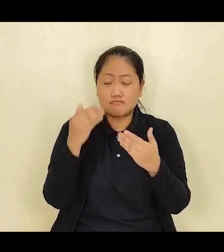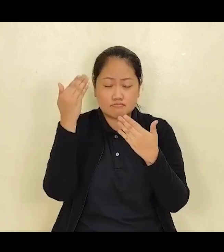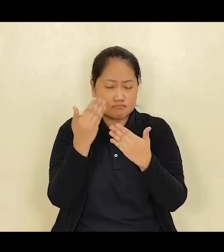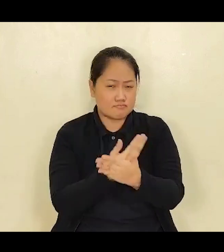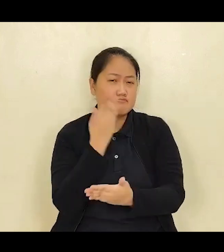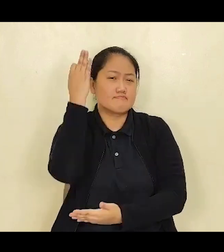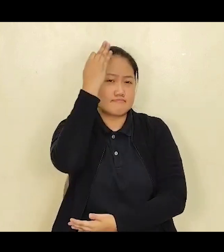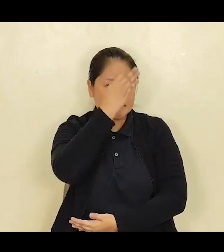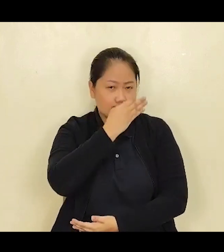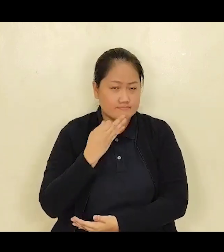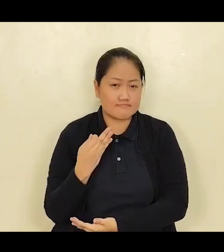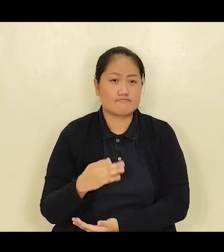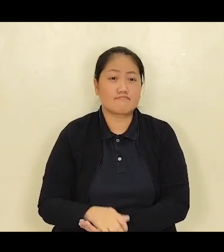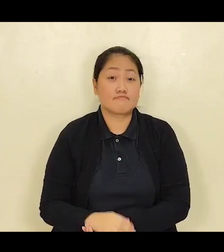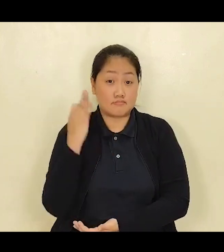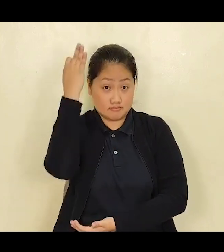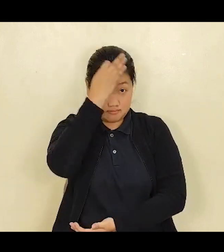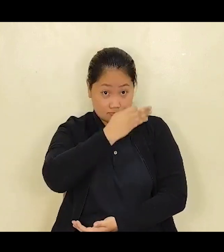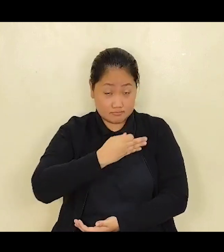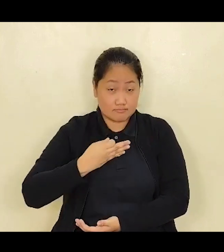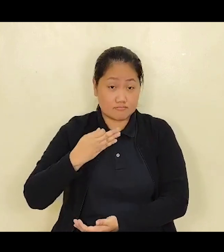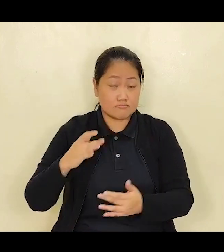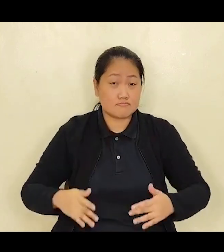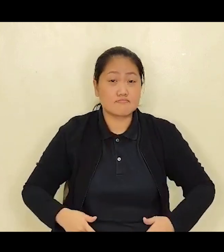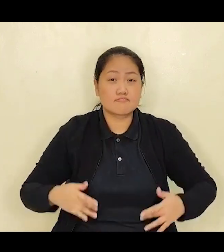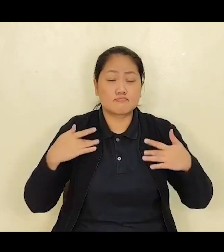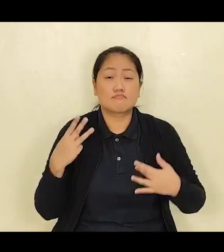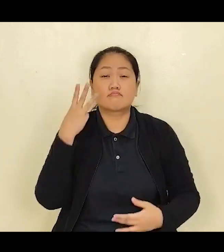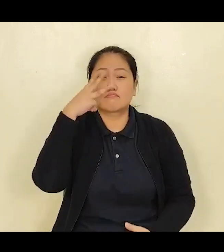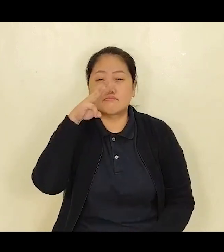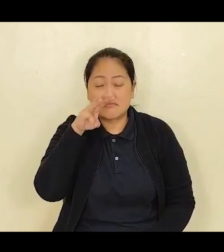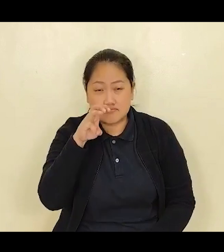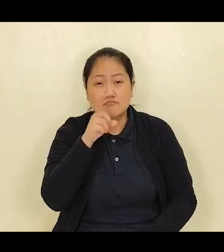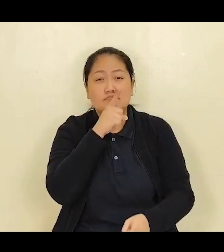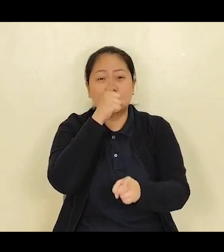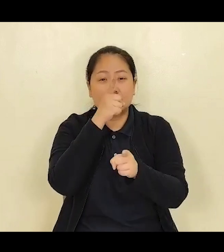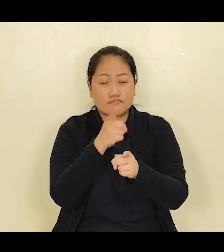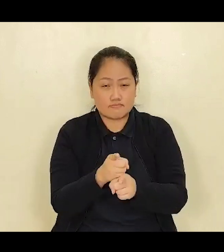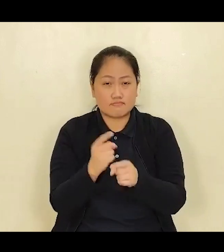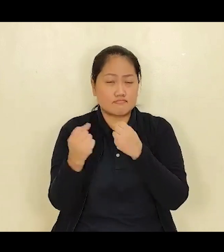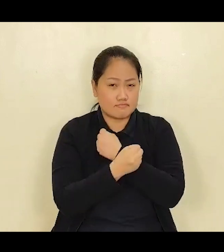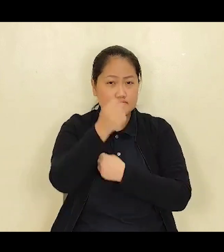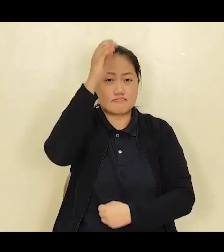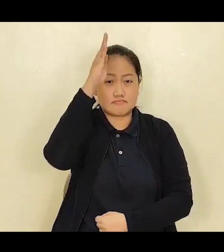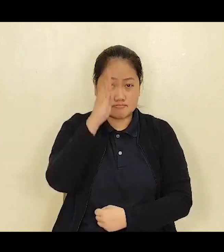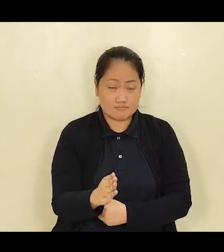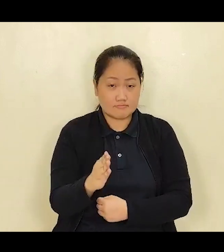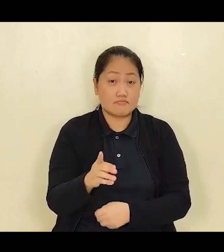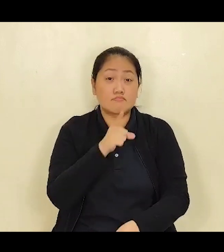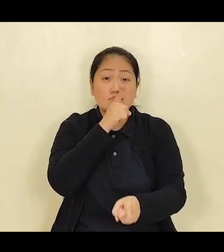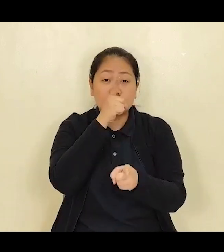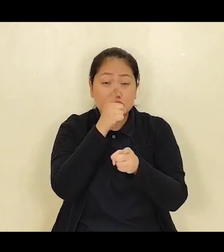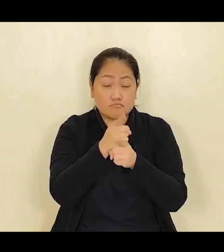natin ito ng panibagong mukha. Ito ang mukha ng mga buhay na saksi na tunay na